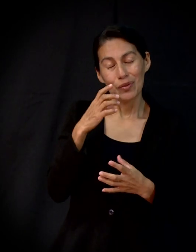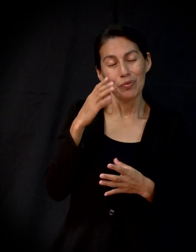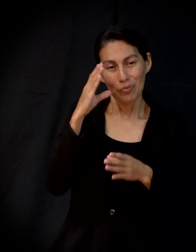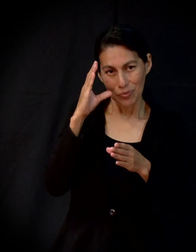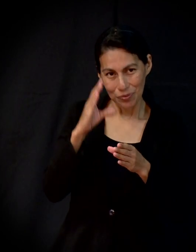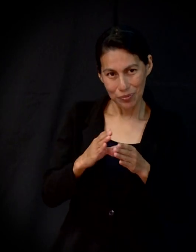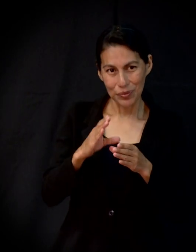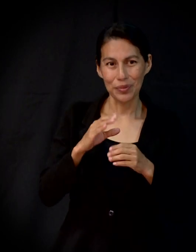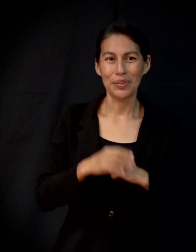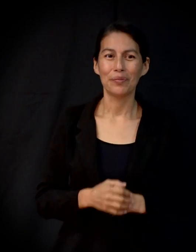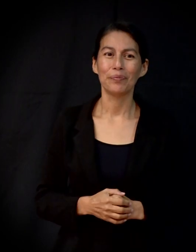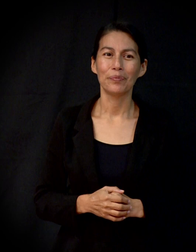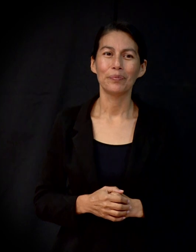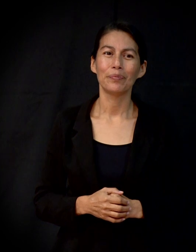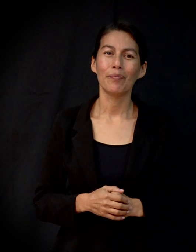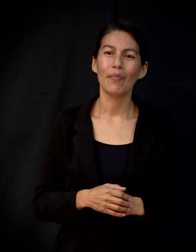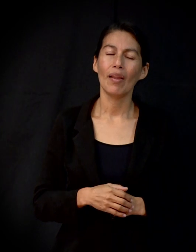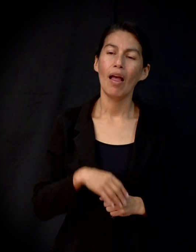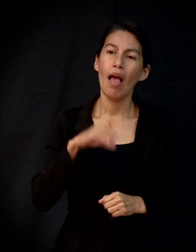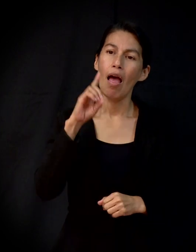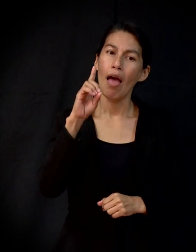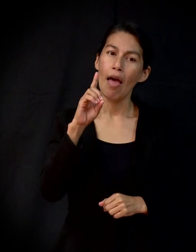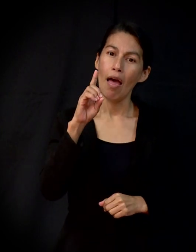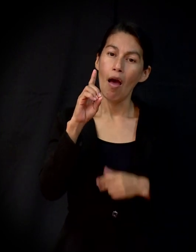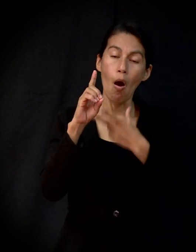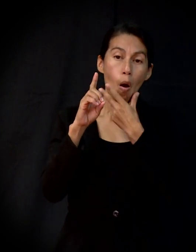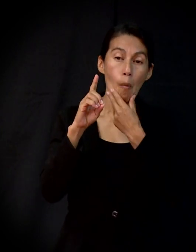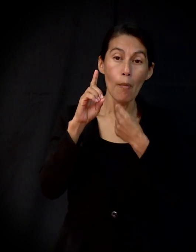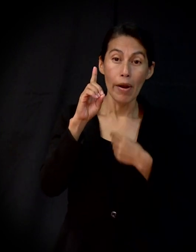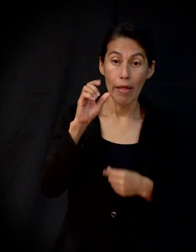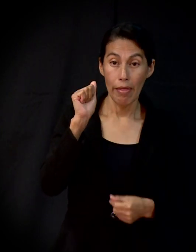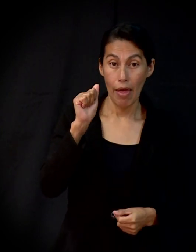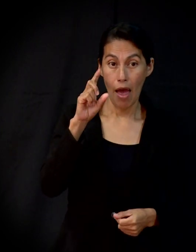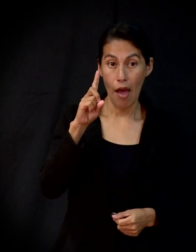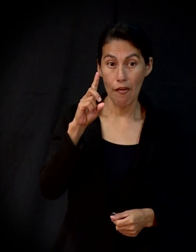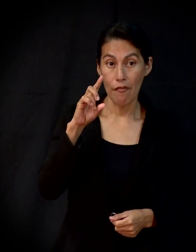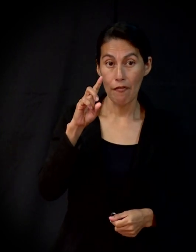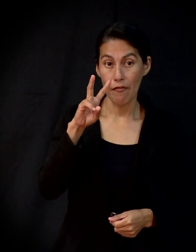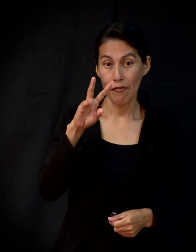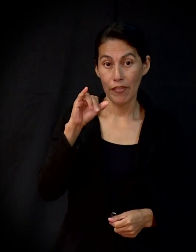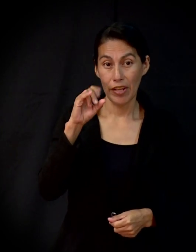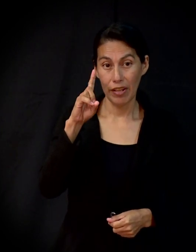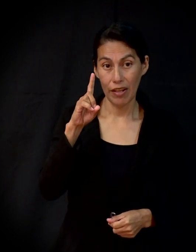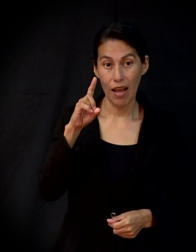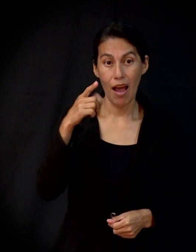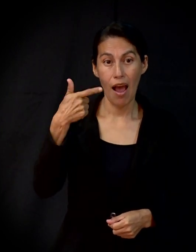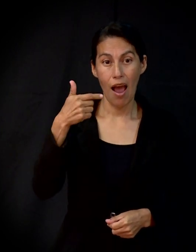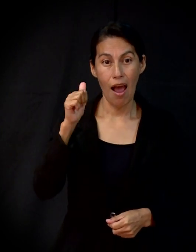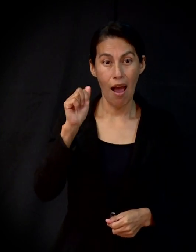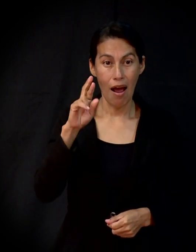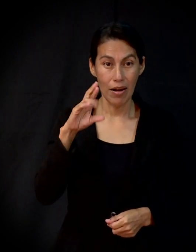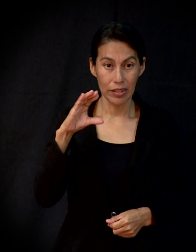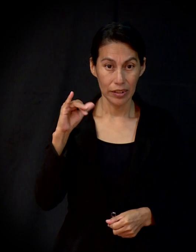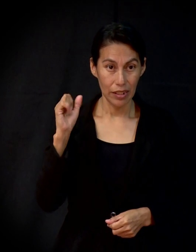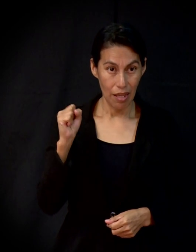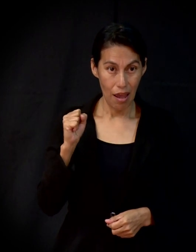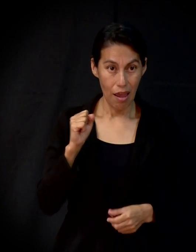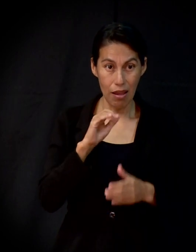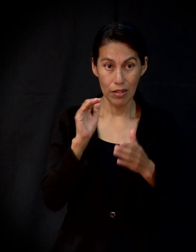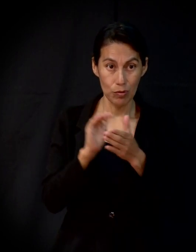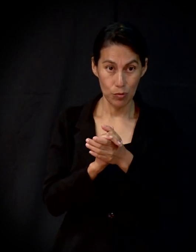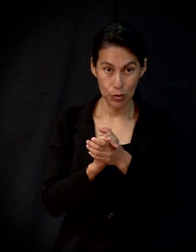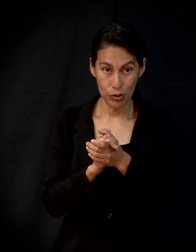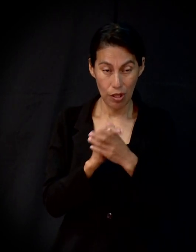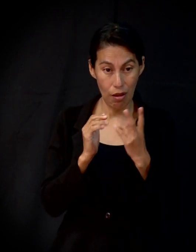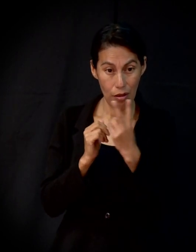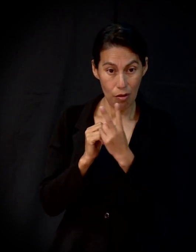sueños. David García y su esposa nos han pedido orar por ellos. Él es